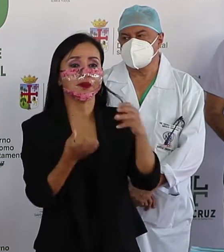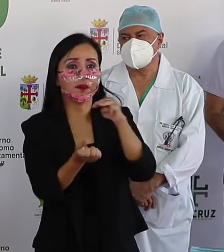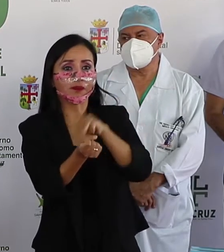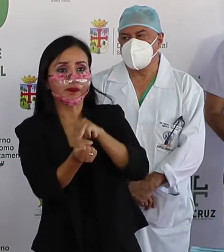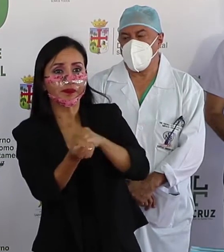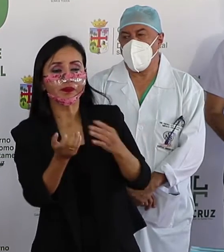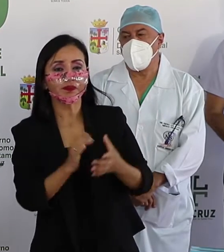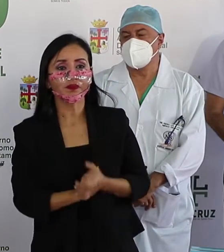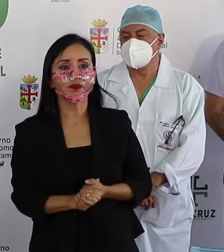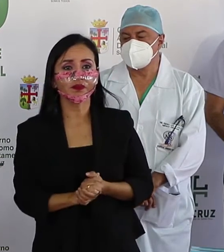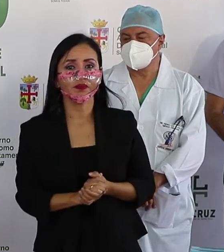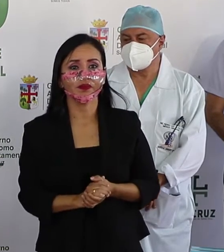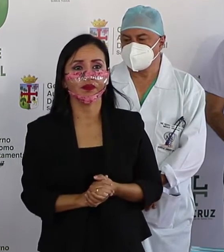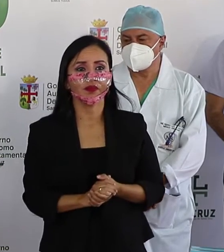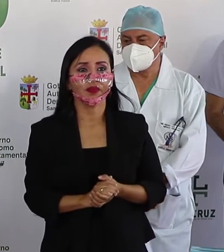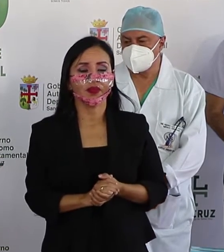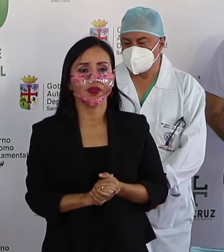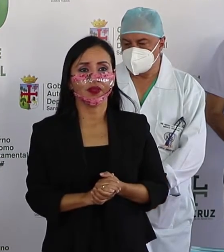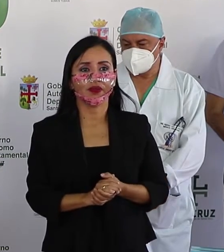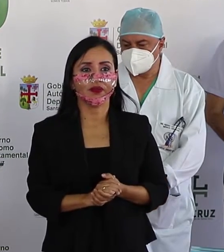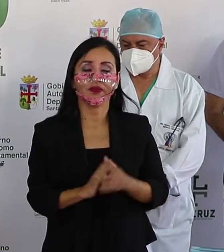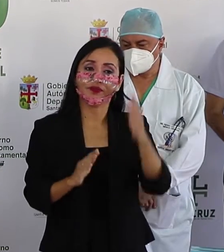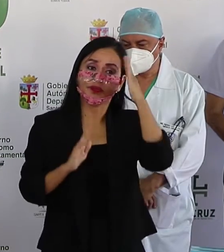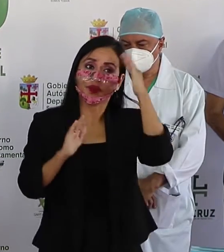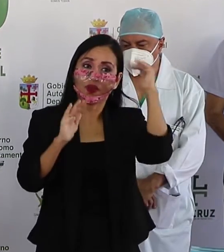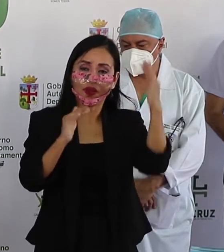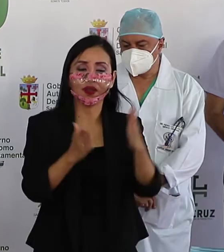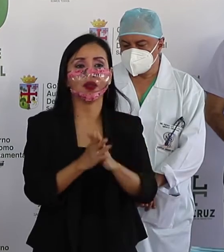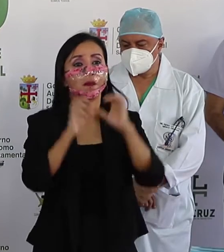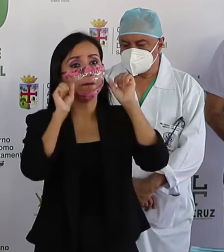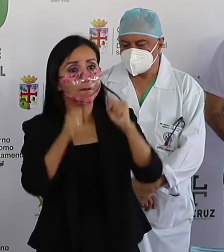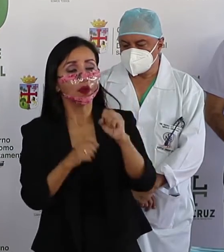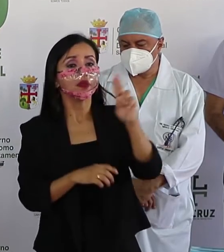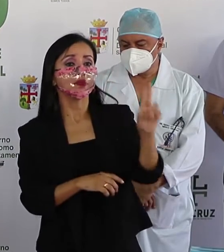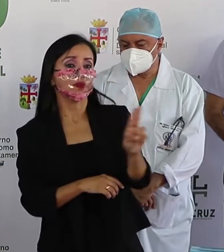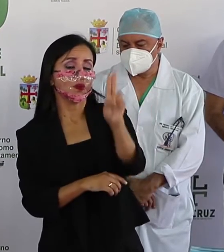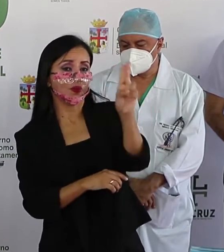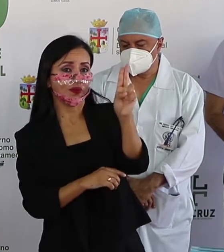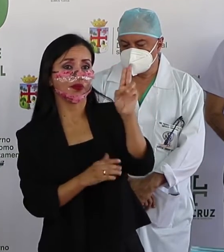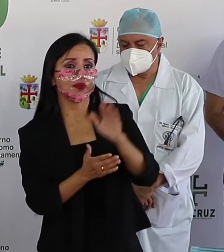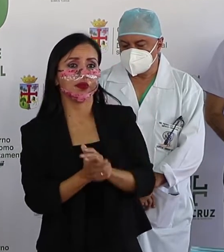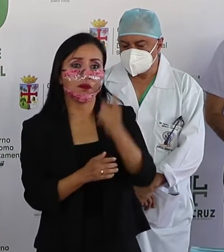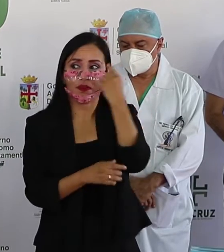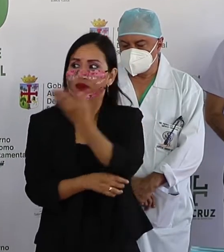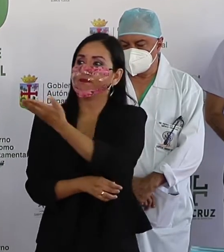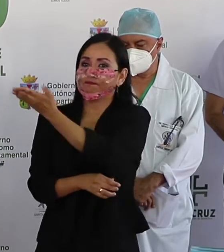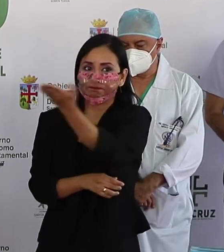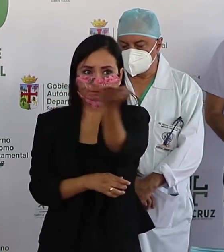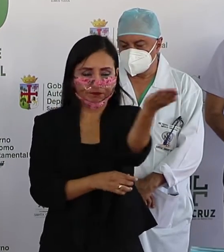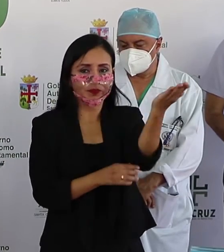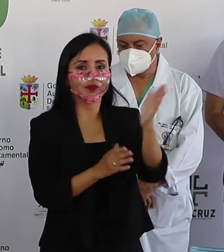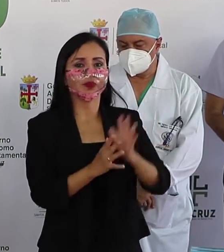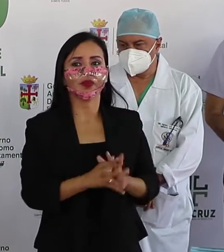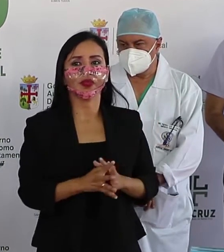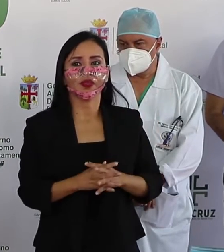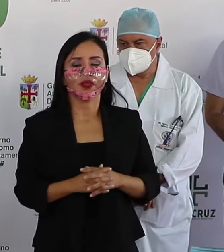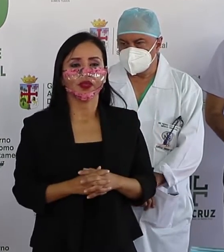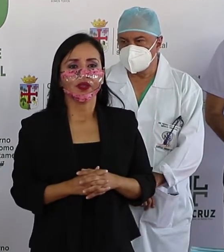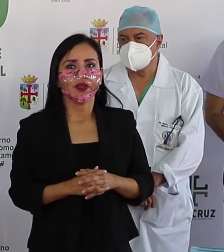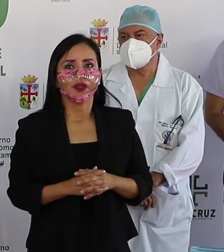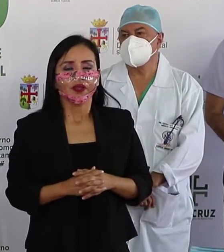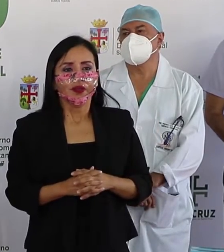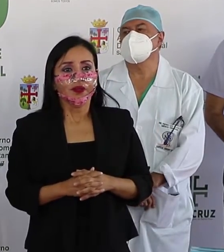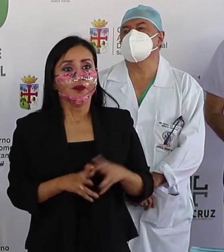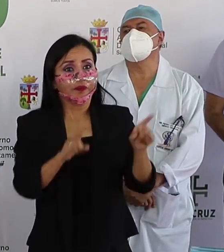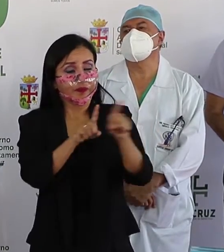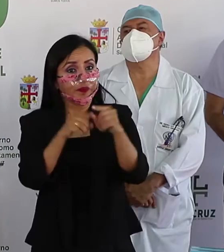médicos y espero que sean de utilidad para ustedes.